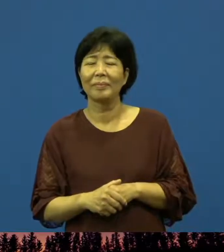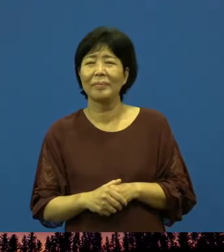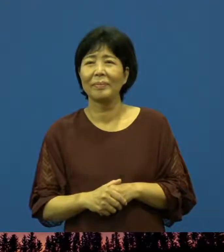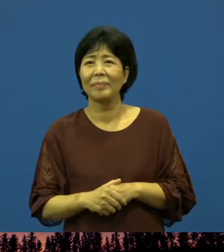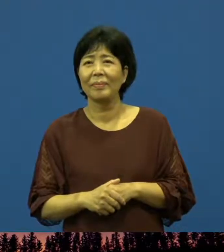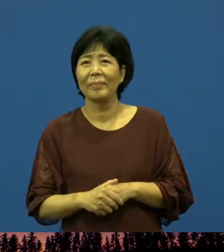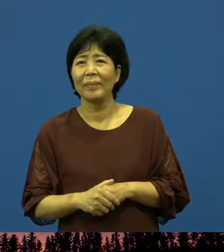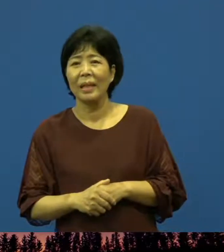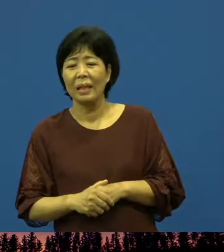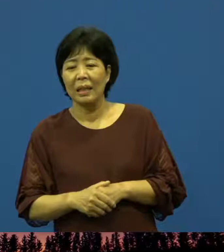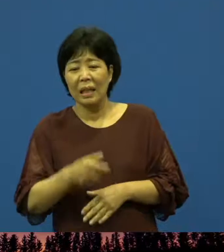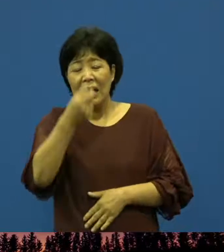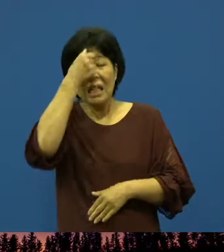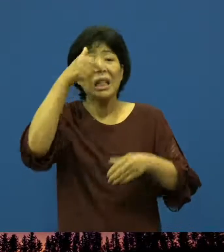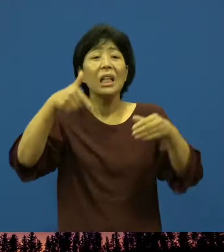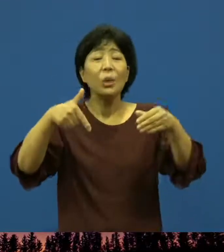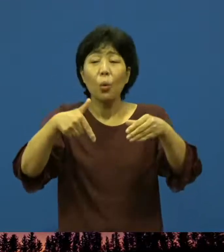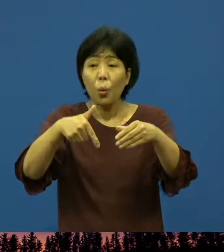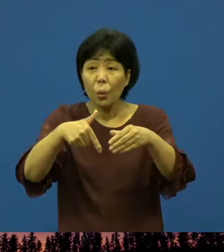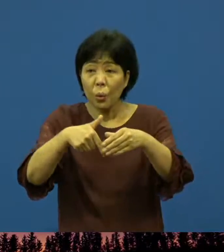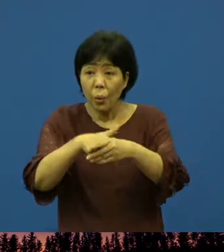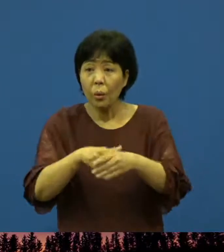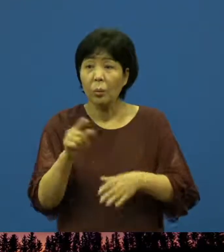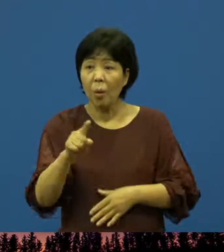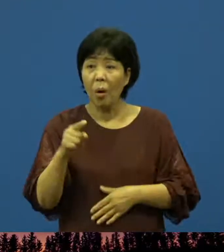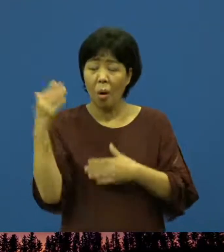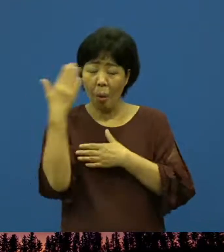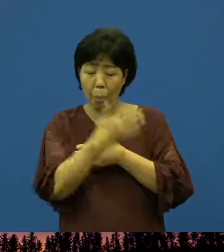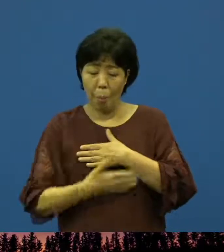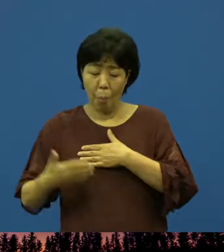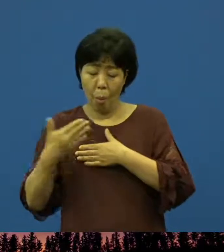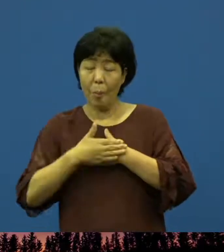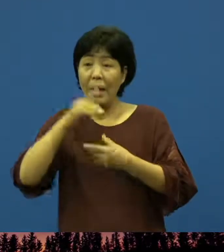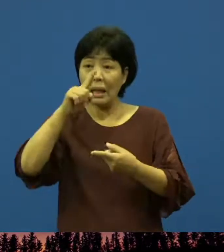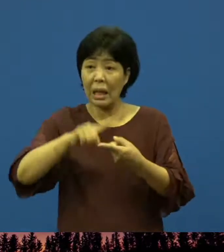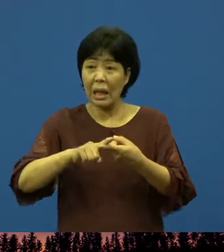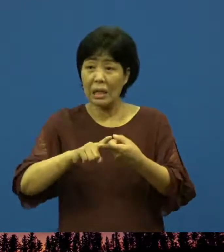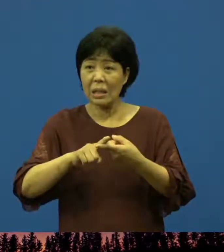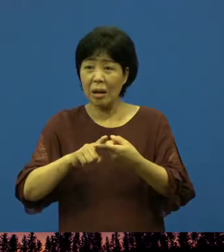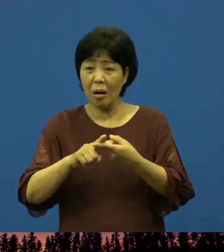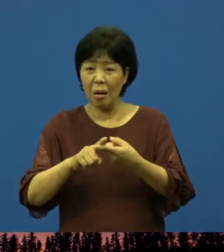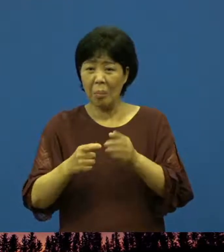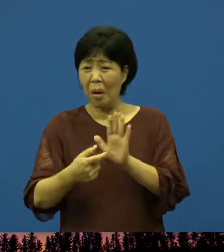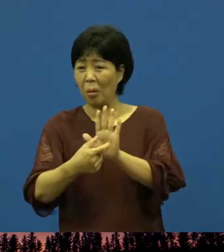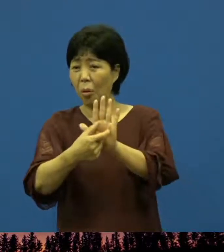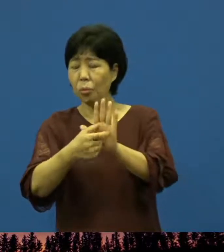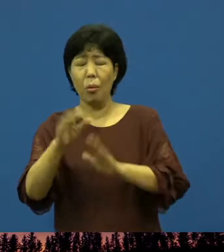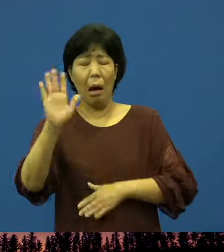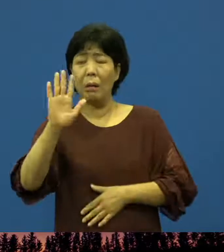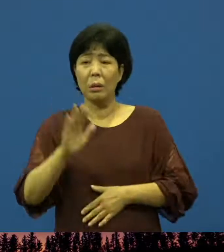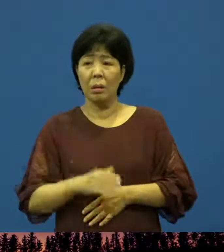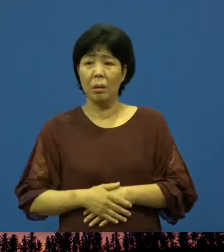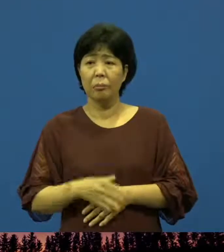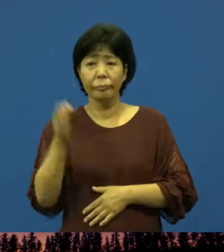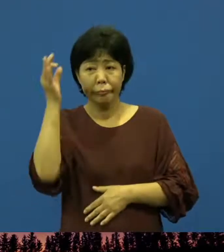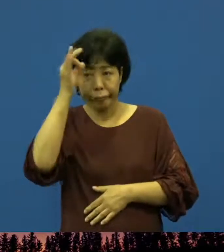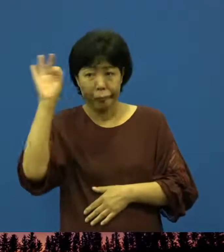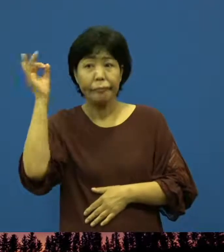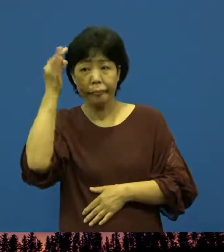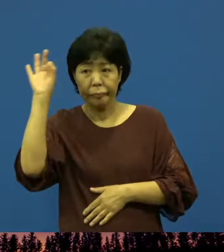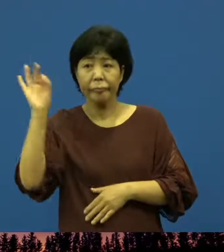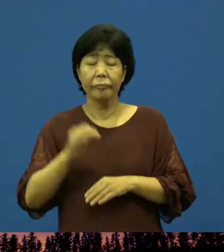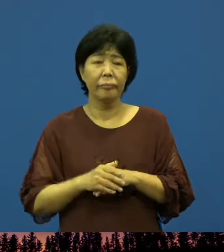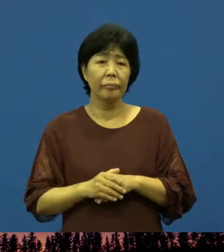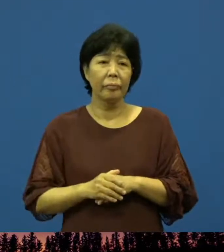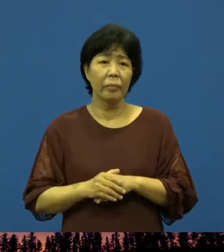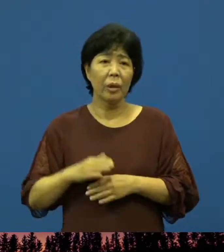그러나 여러분, 기독교는 몸을 부정하지 않습니다. 몸을 긍정해요. 몸을 부정하면 안 돼. 몸을 잘 관리하는 것도 영성이에요.